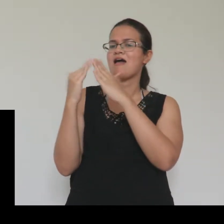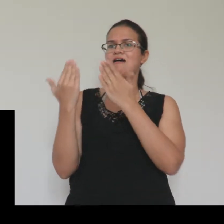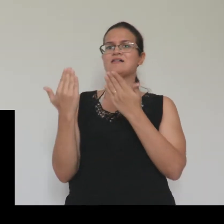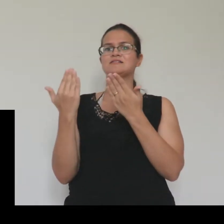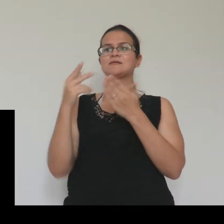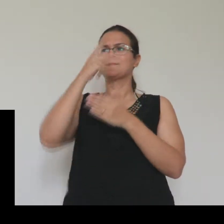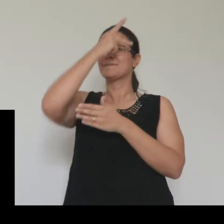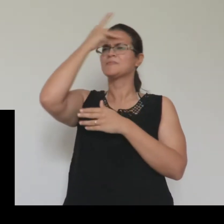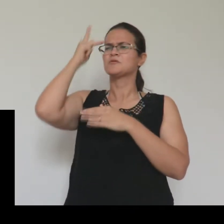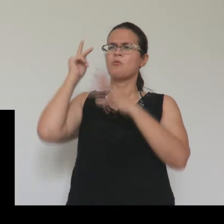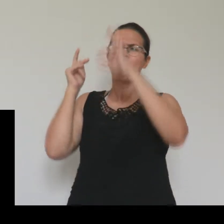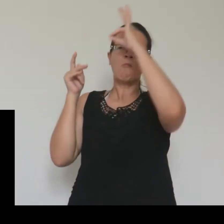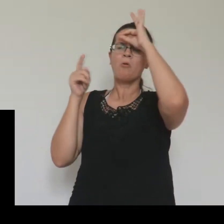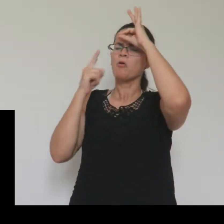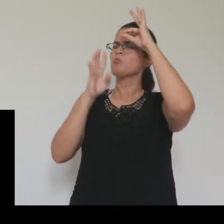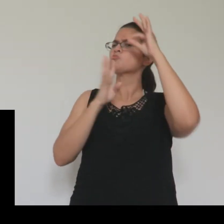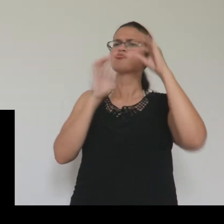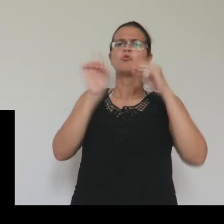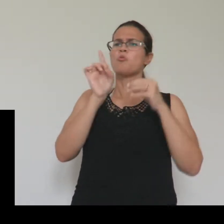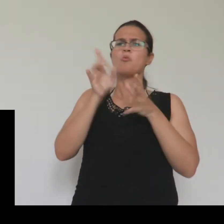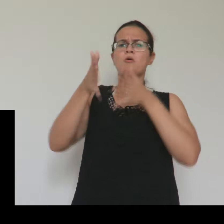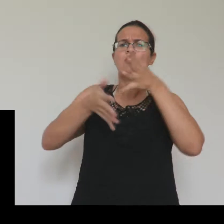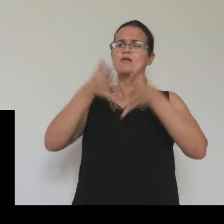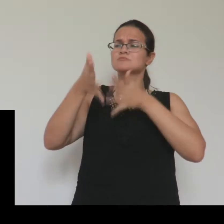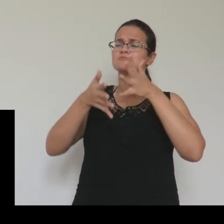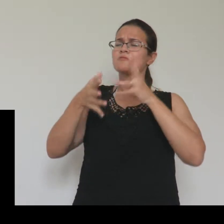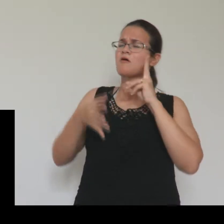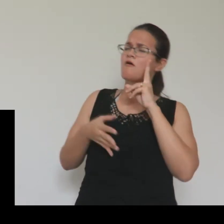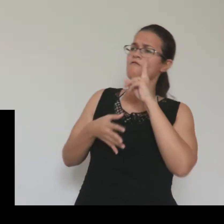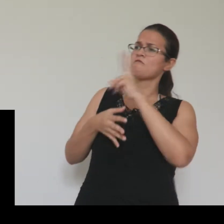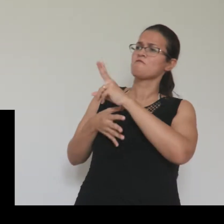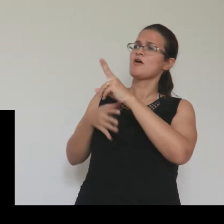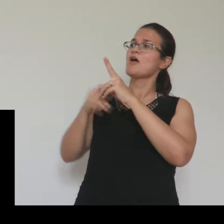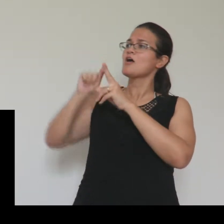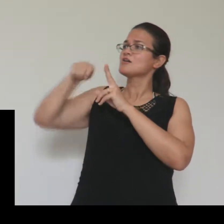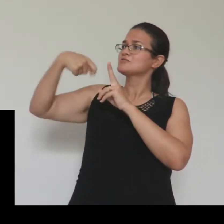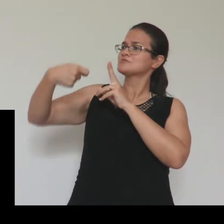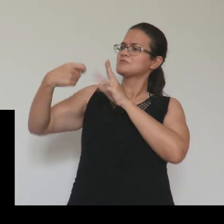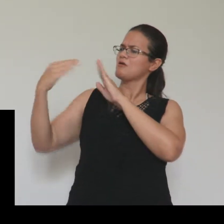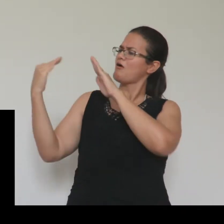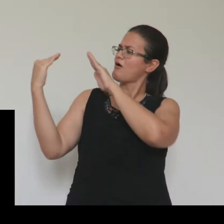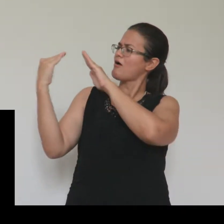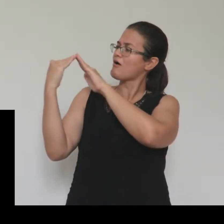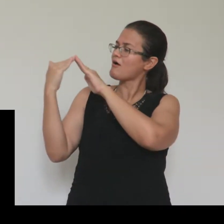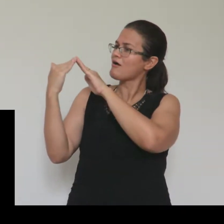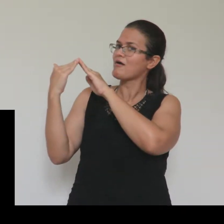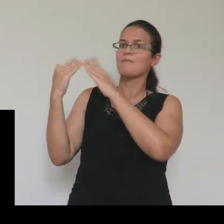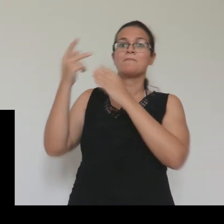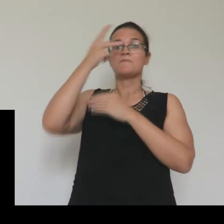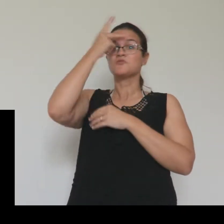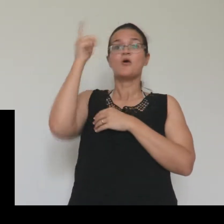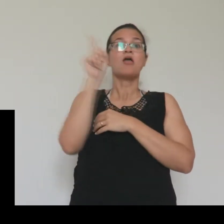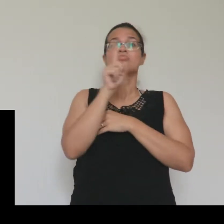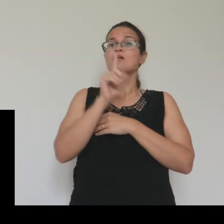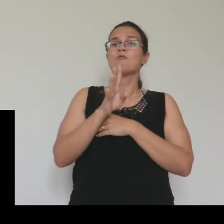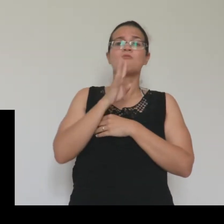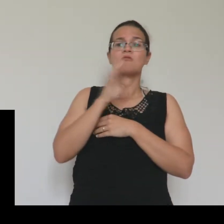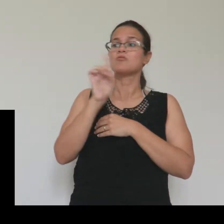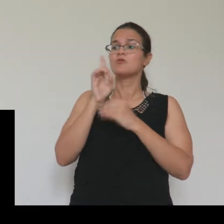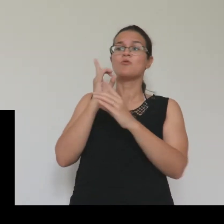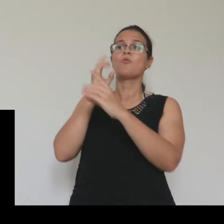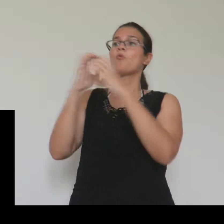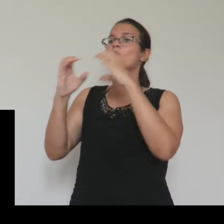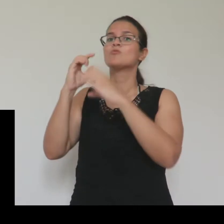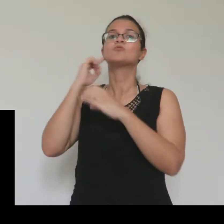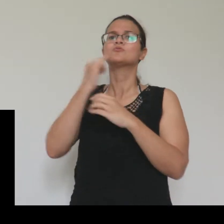uma pessoa leiga, às vezes uma pessoa que não tem nenhum conhecimento acerca da língua de sinais, que nunca comunicou com surdo, ela vendo esse